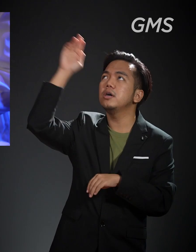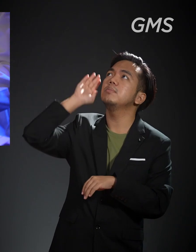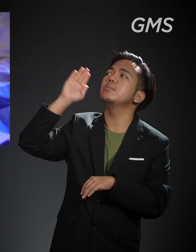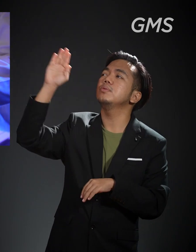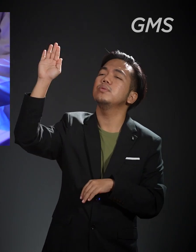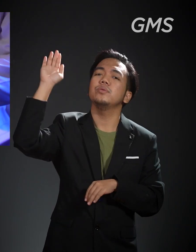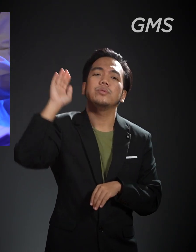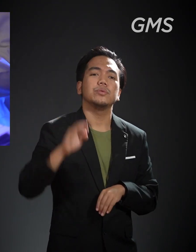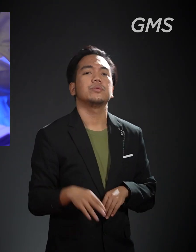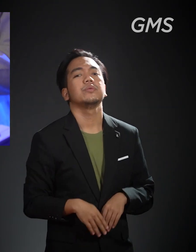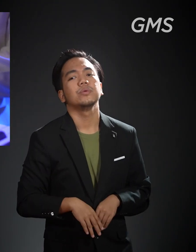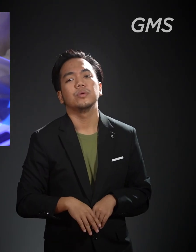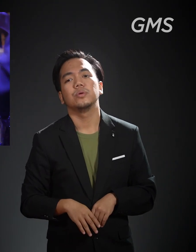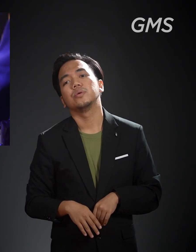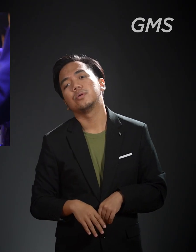kepadamu,